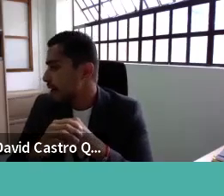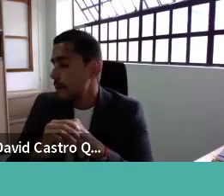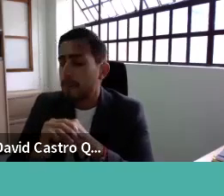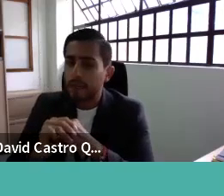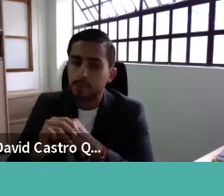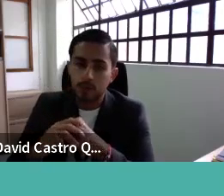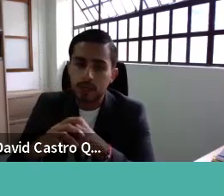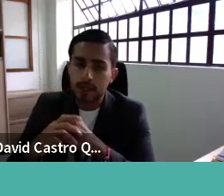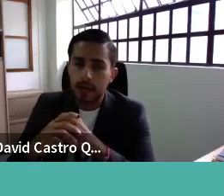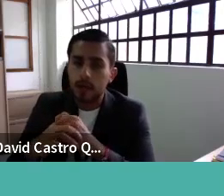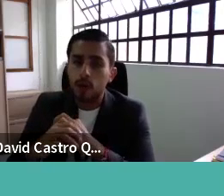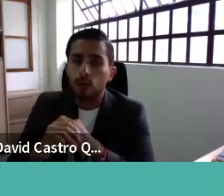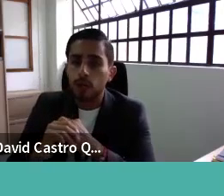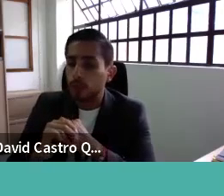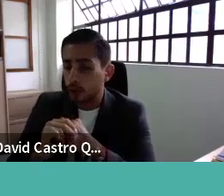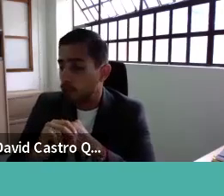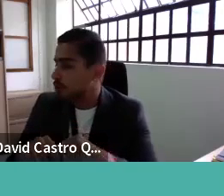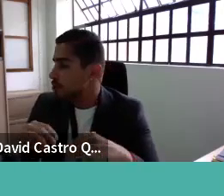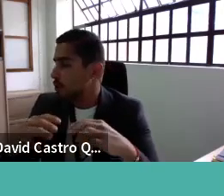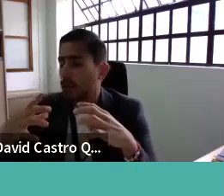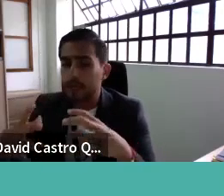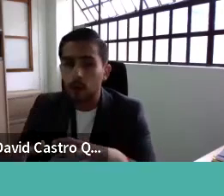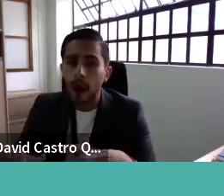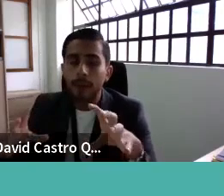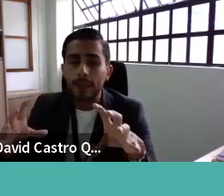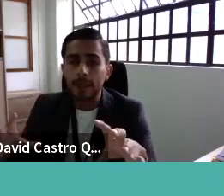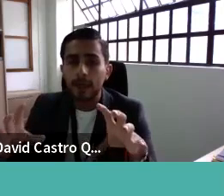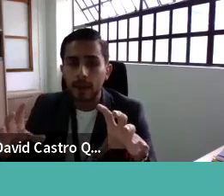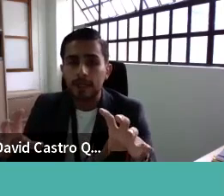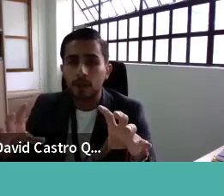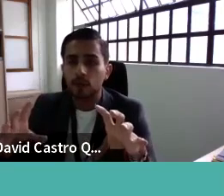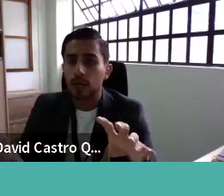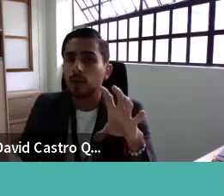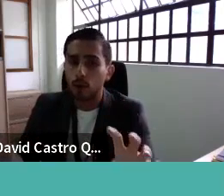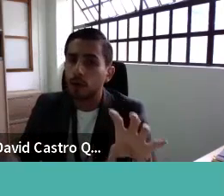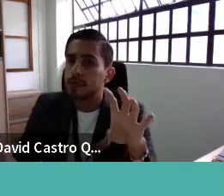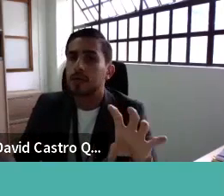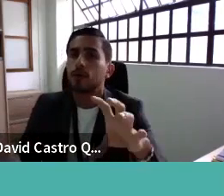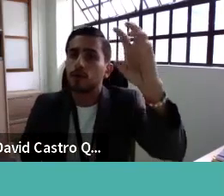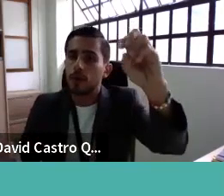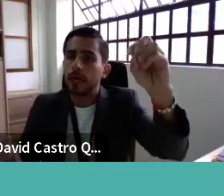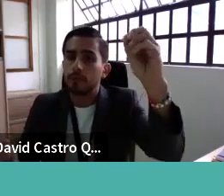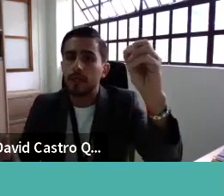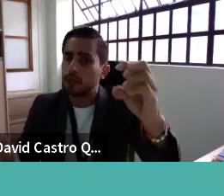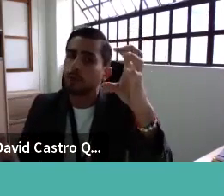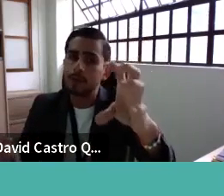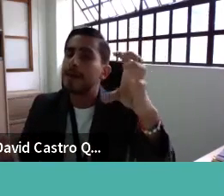varias personas están uniendo al grupo. Entonces, como les digo, a medida que vayan encontrando el código, este código se va a ir repitiendo, pero es